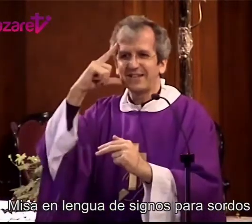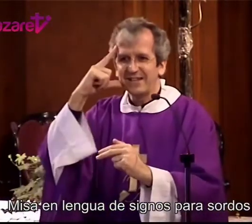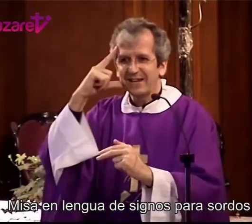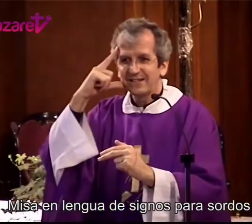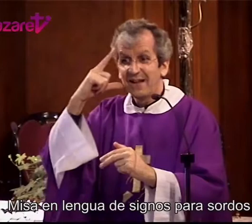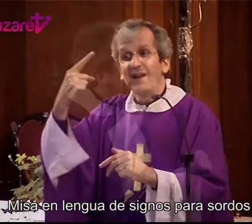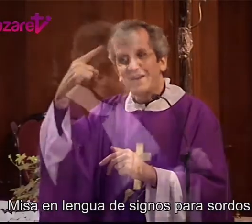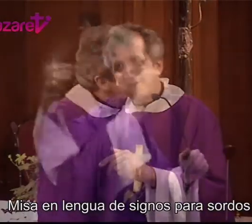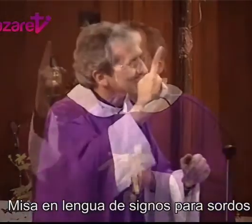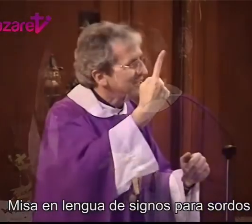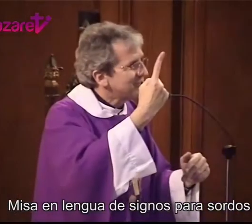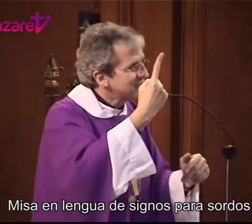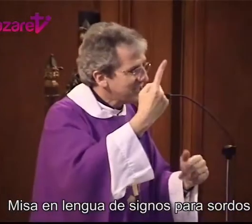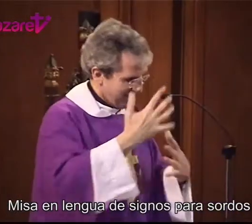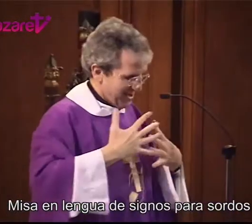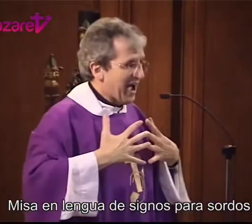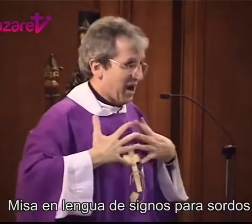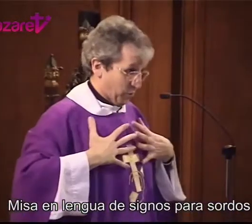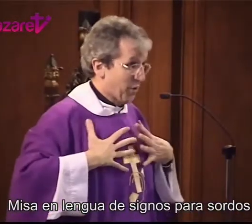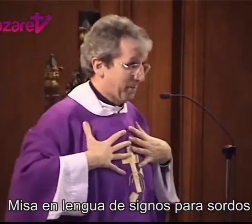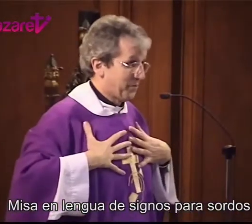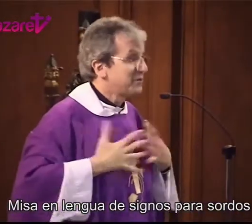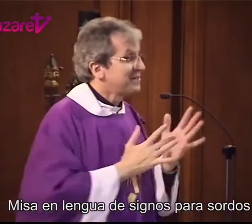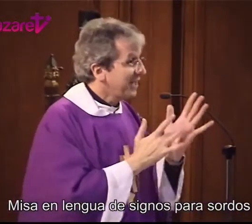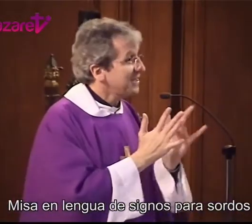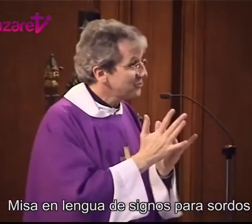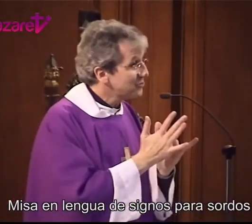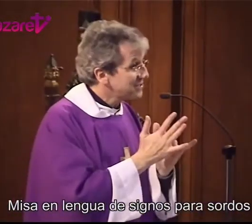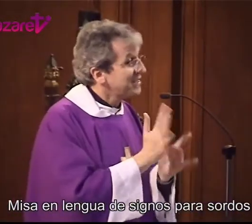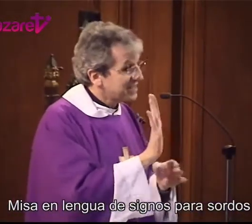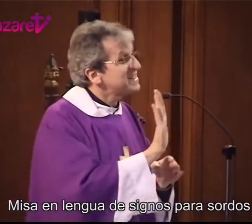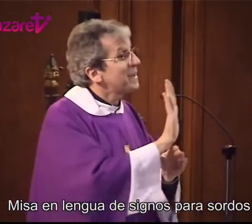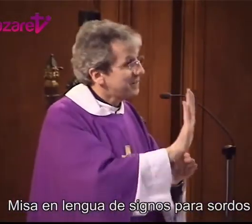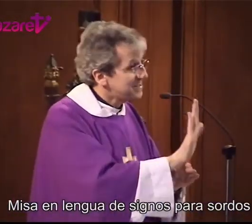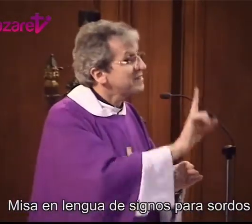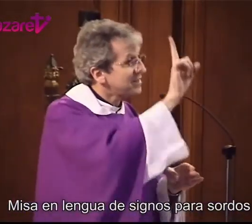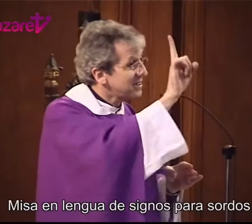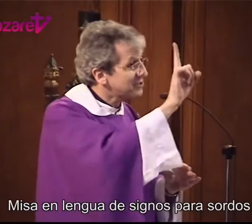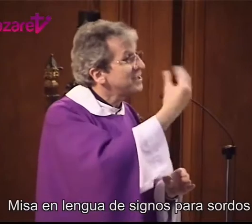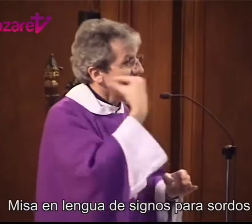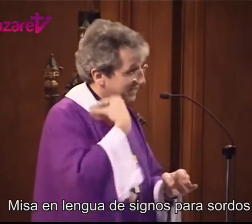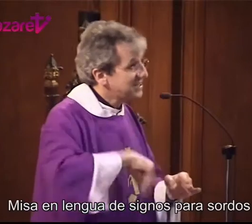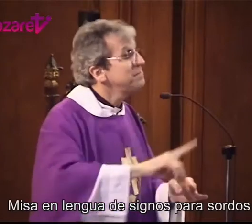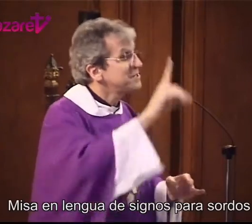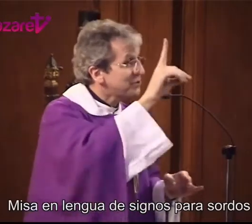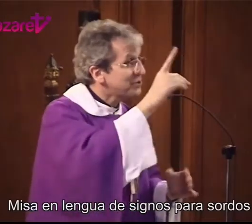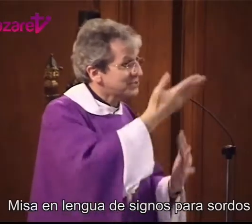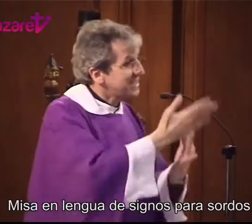3 días. Refiriéndose al cuerpo de Jesús, que es la presencia de Dios, que es el mismo Dios que está